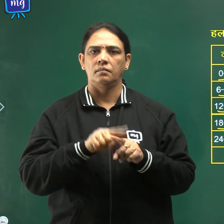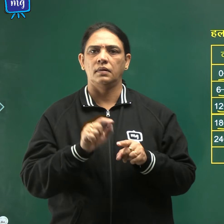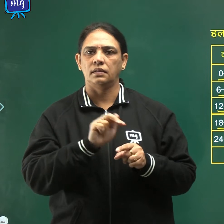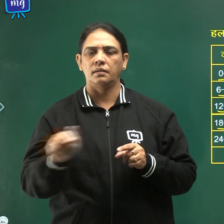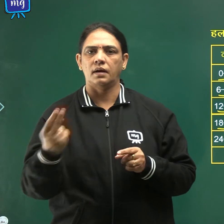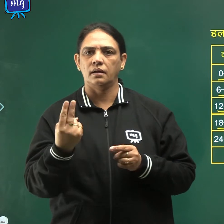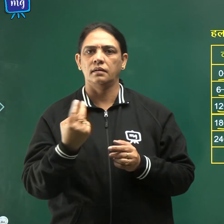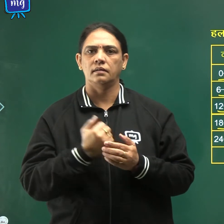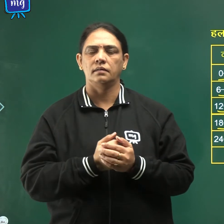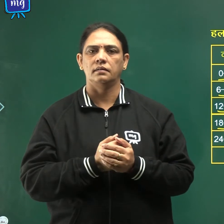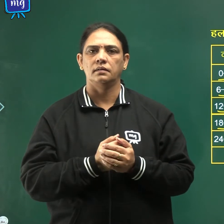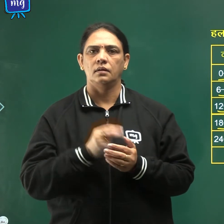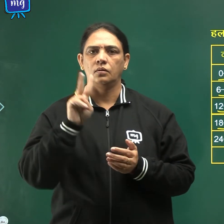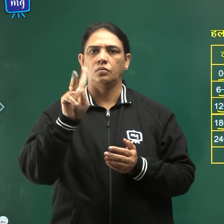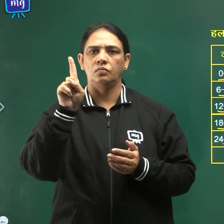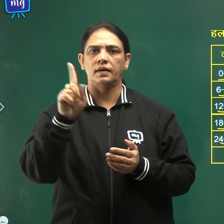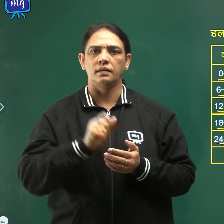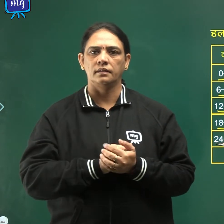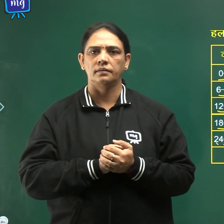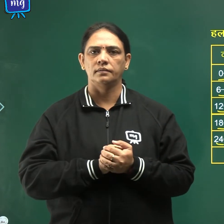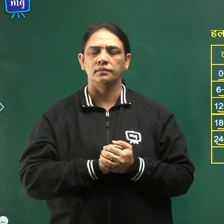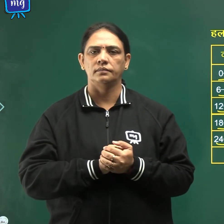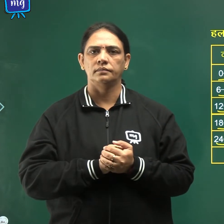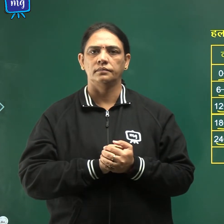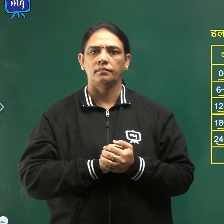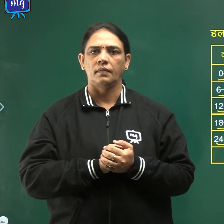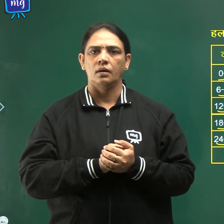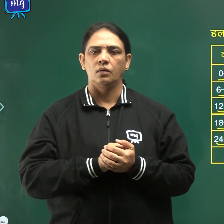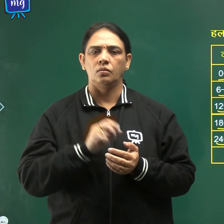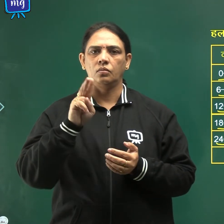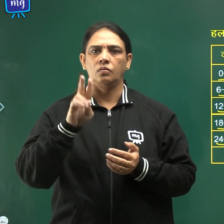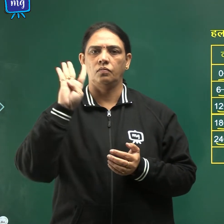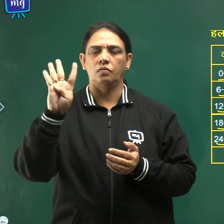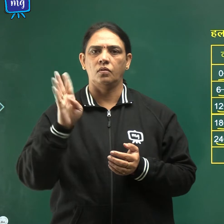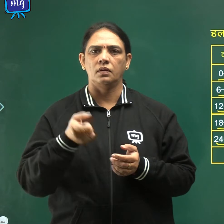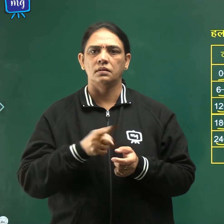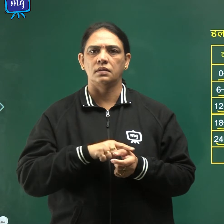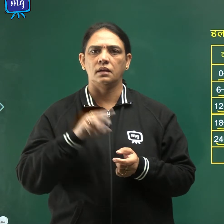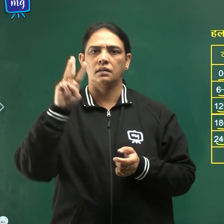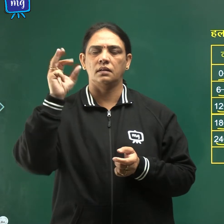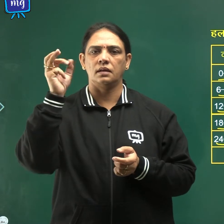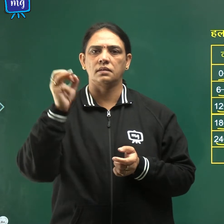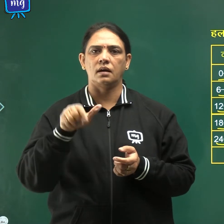मध्यमान 21। 24 से 30 का